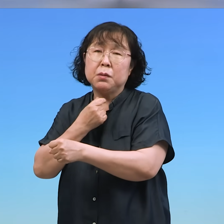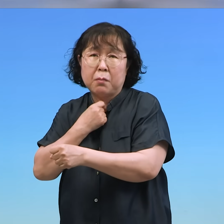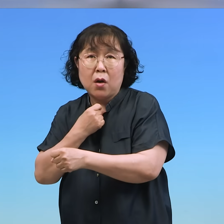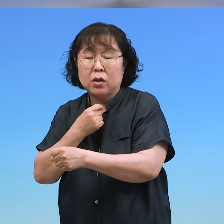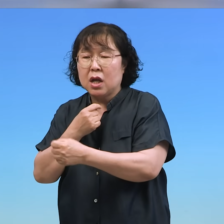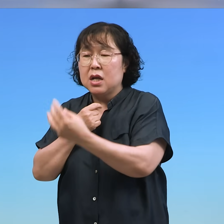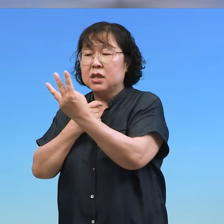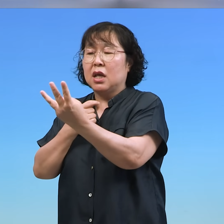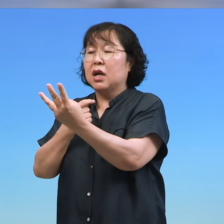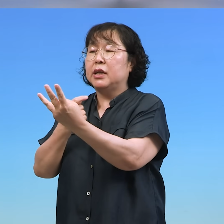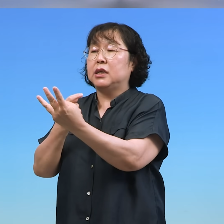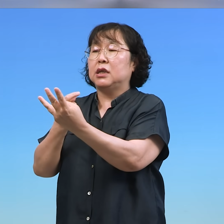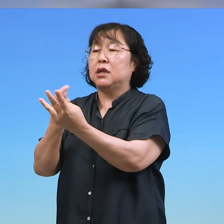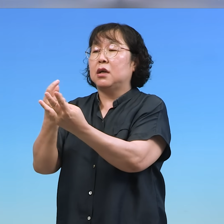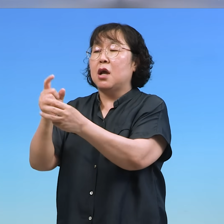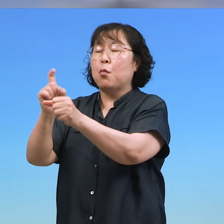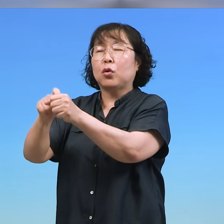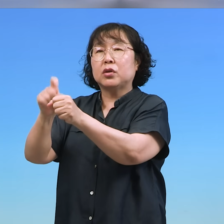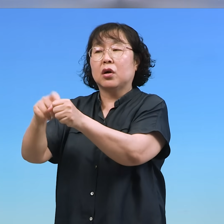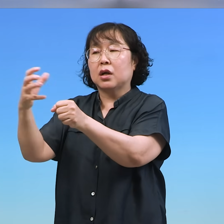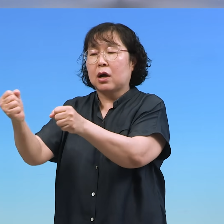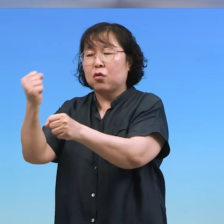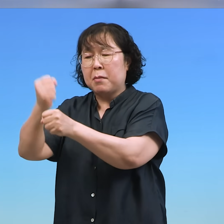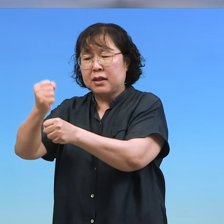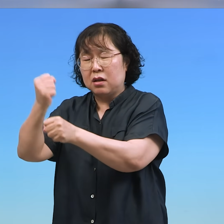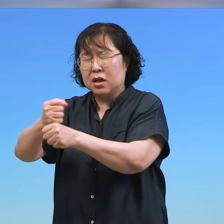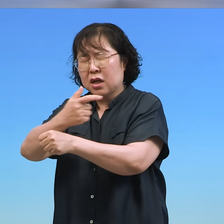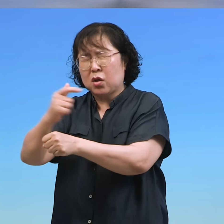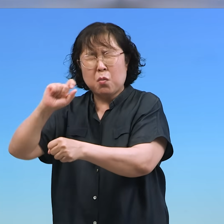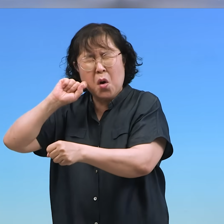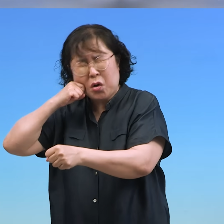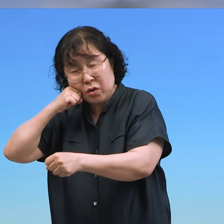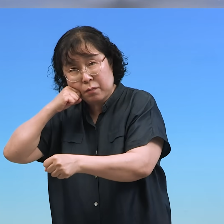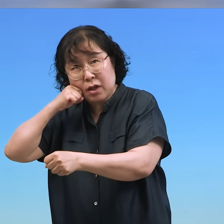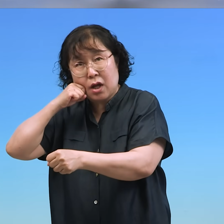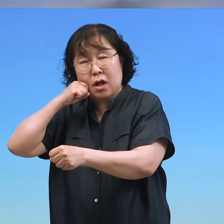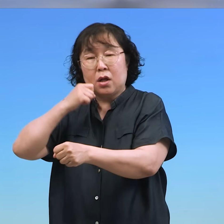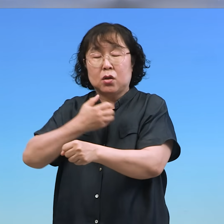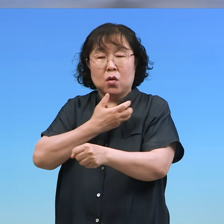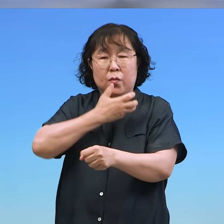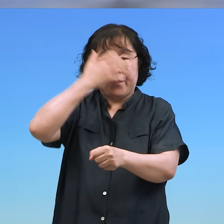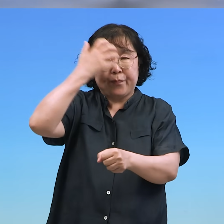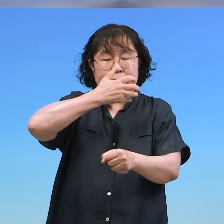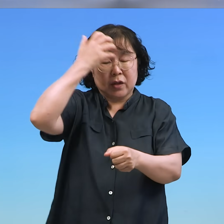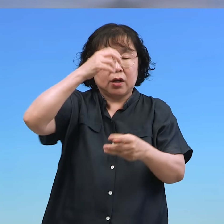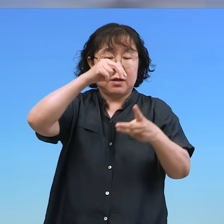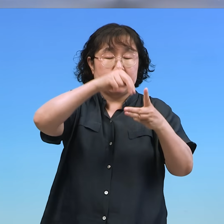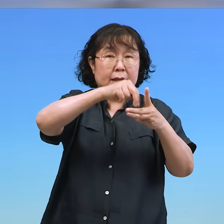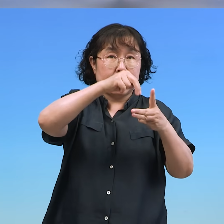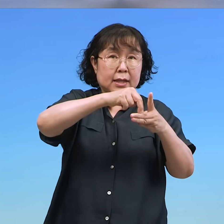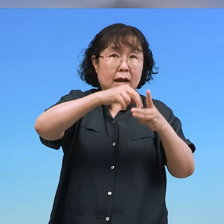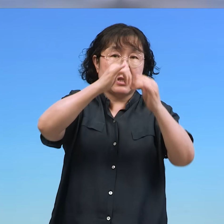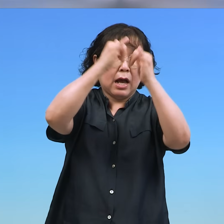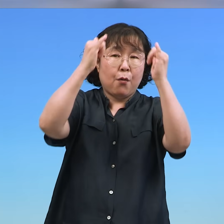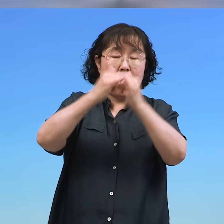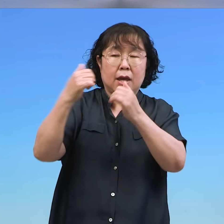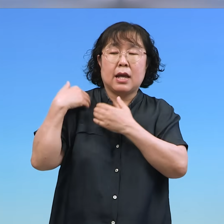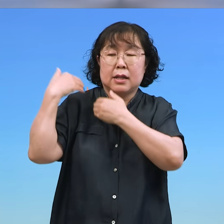되는데 3가지를 어우려서 이게 되겠나 이게. 게다가 이제 또 드림센터 사역하는